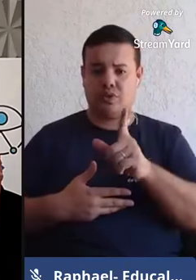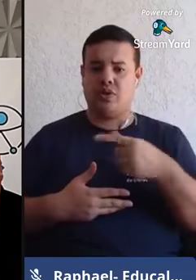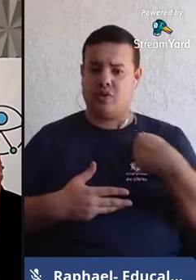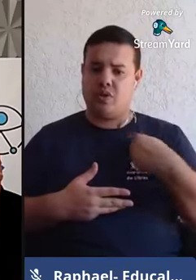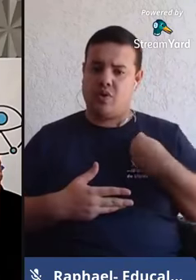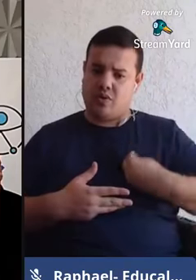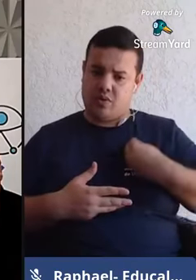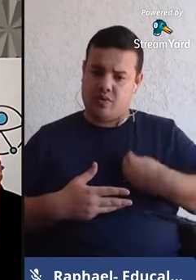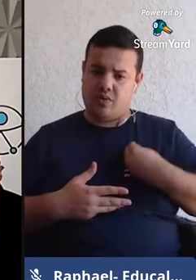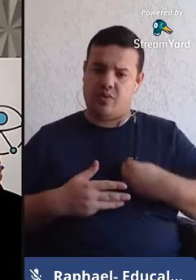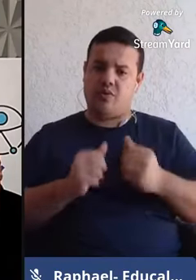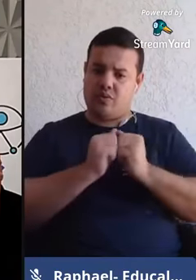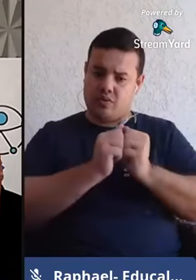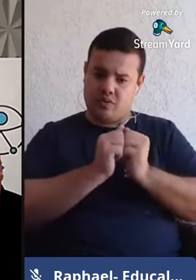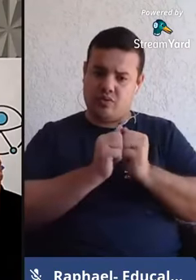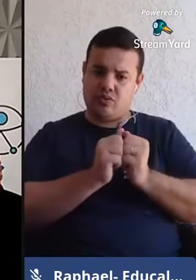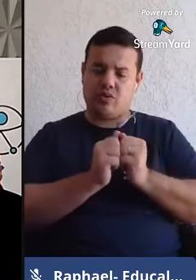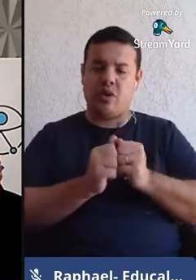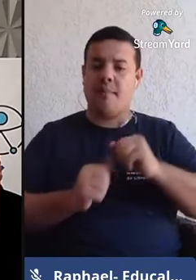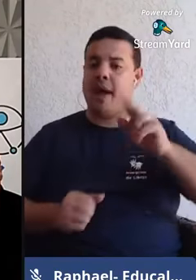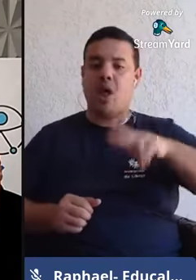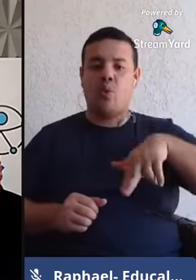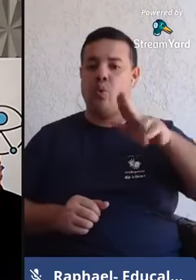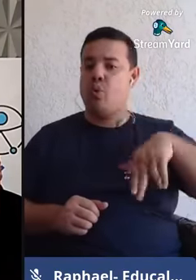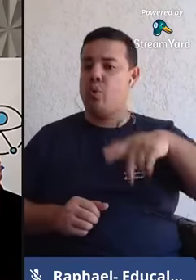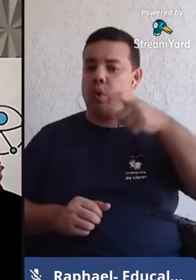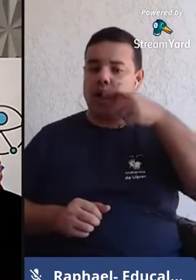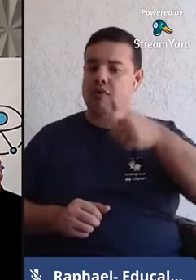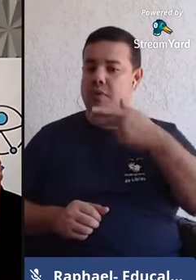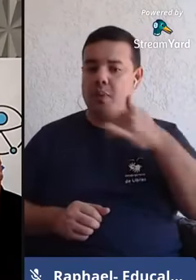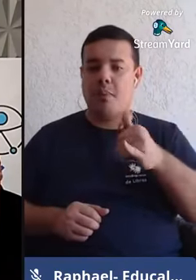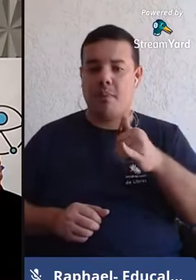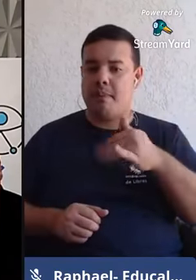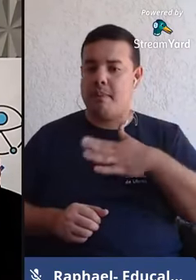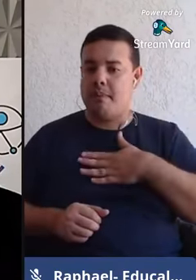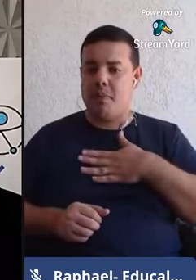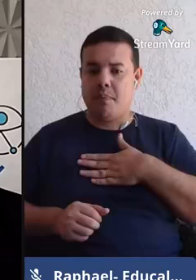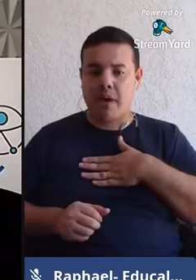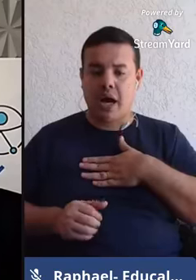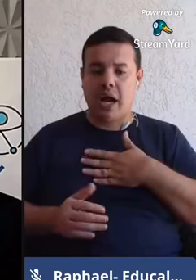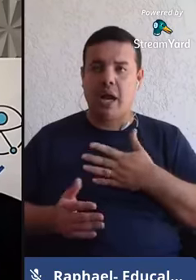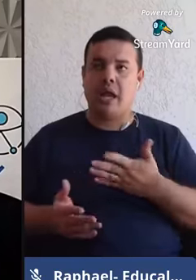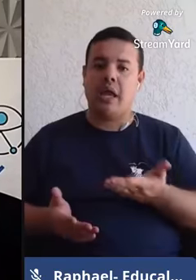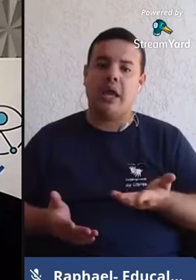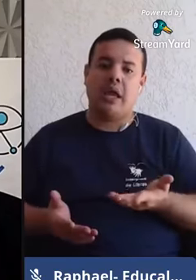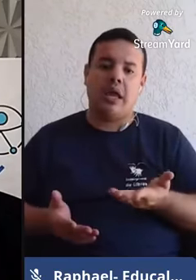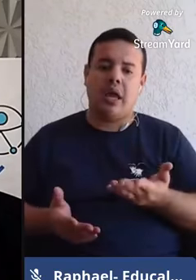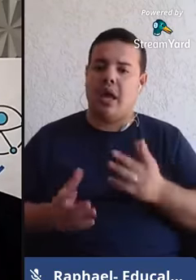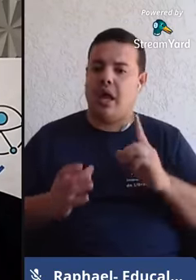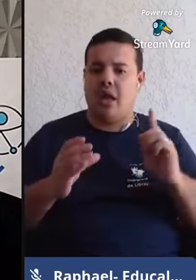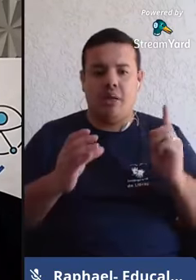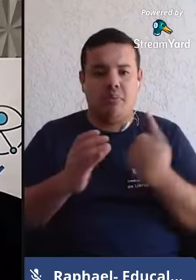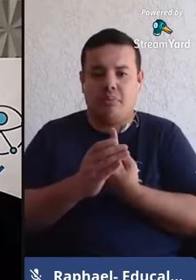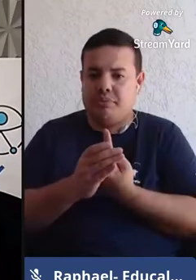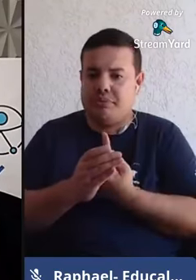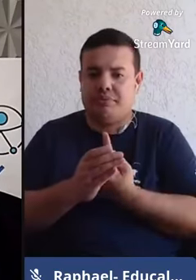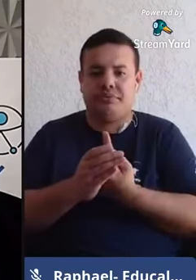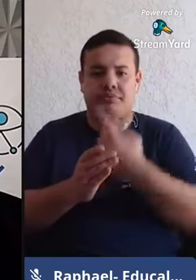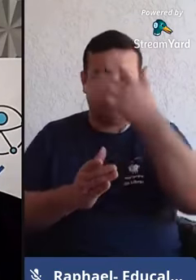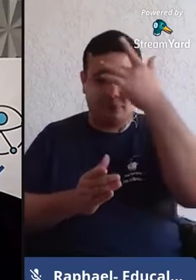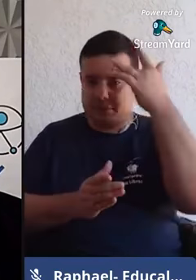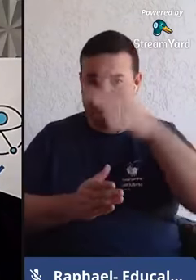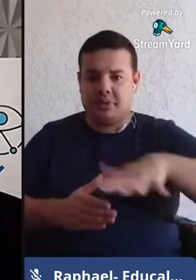com ele, mas nunca vi meu pai, quer dizer, nunca vi meu pai inserido num contexto, né, de pessoas